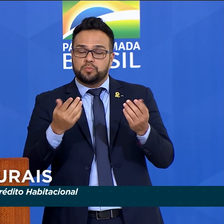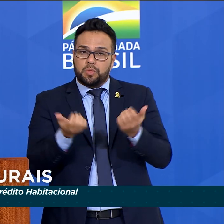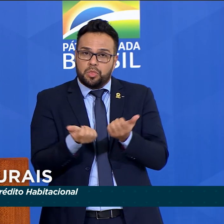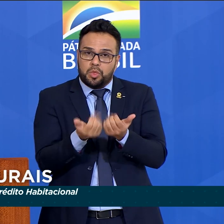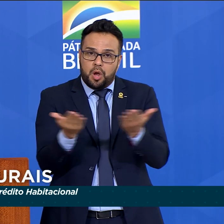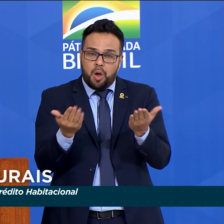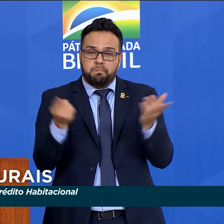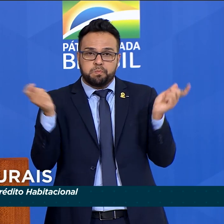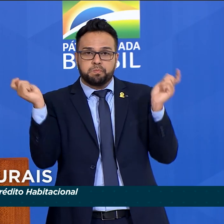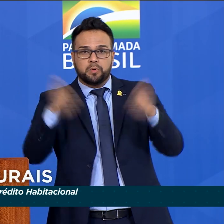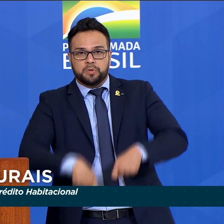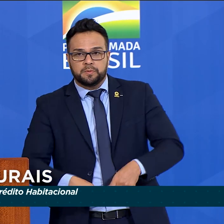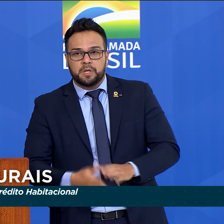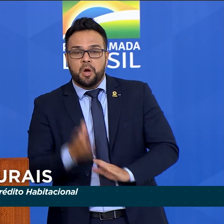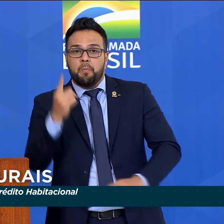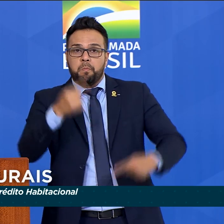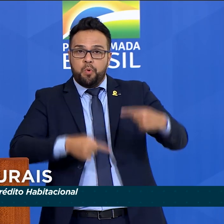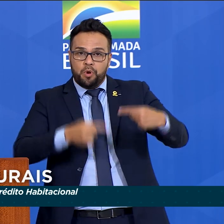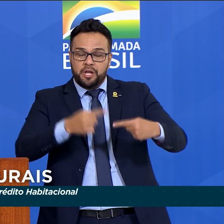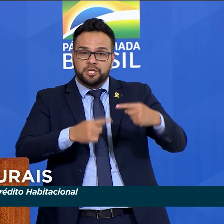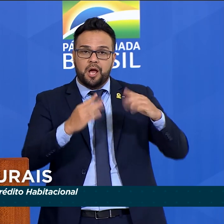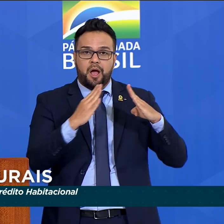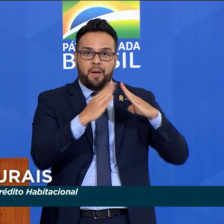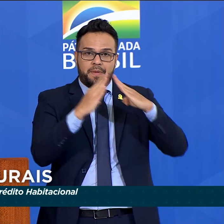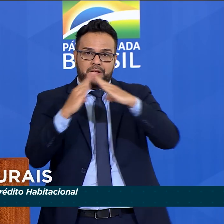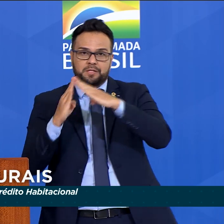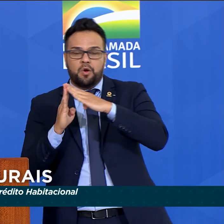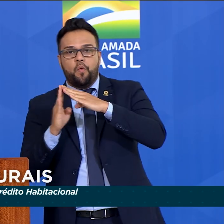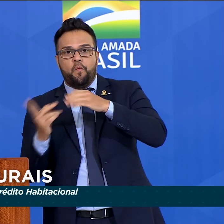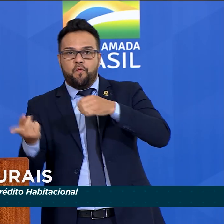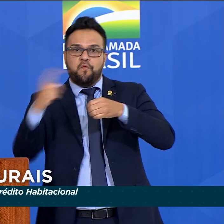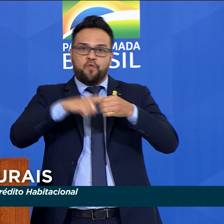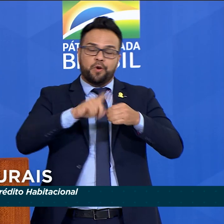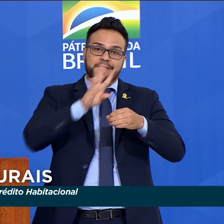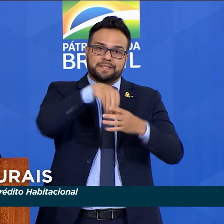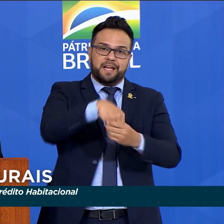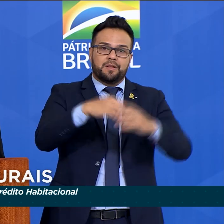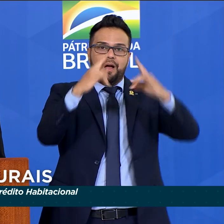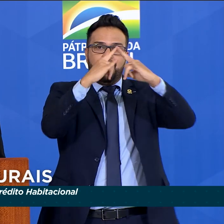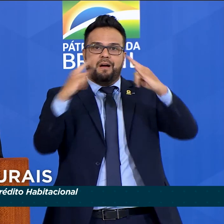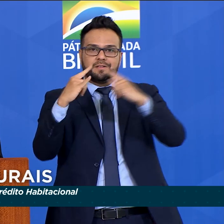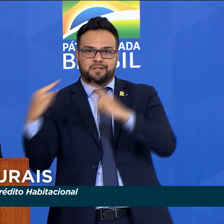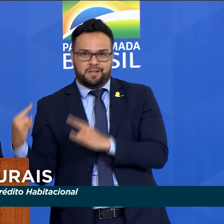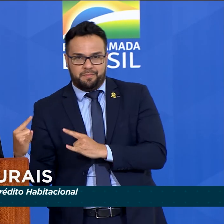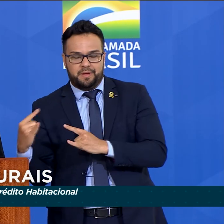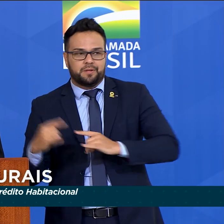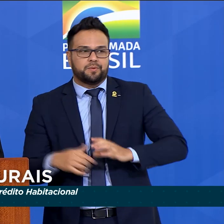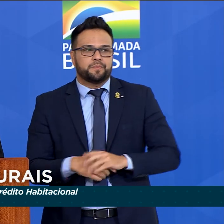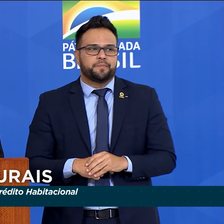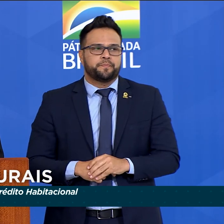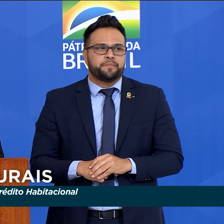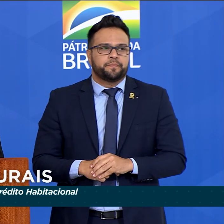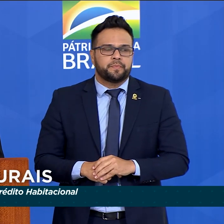que, efetivamente, essa política de habitação volte a ser executada dentro dos assentamentos de reforma agrária em todo o país.